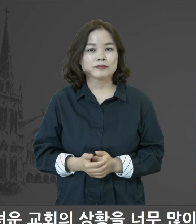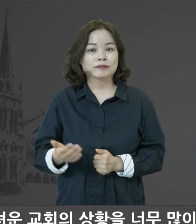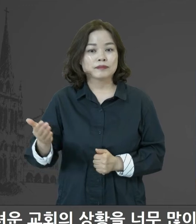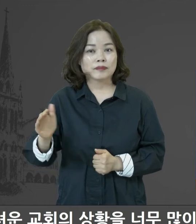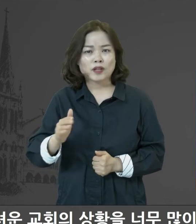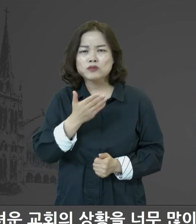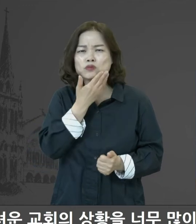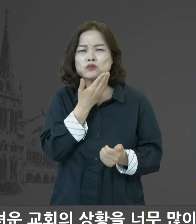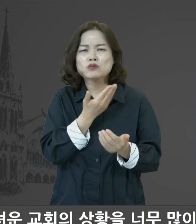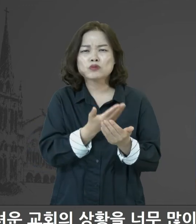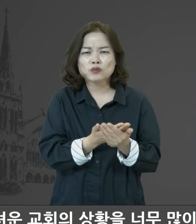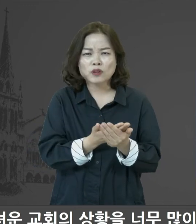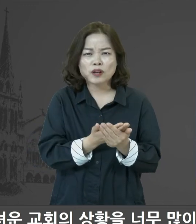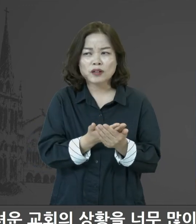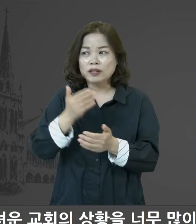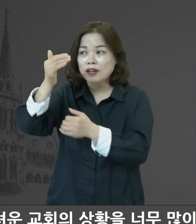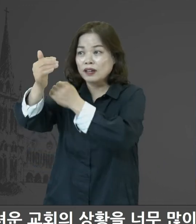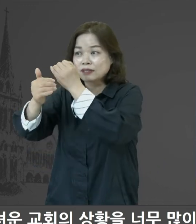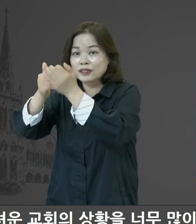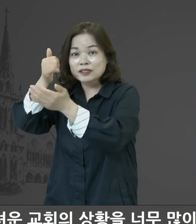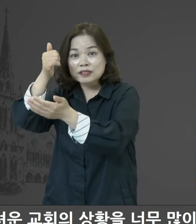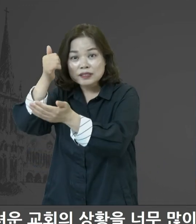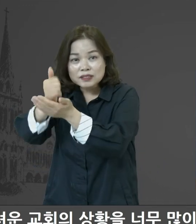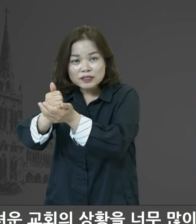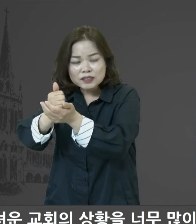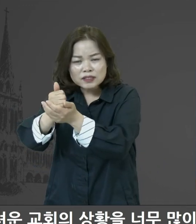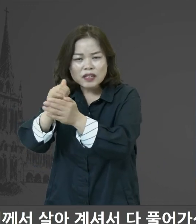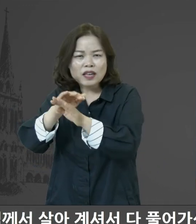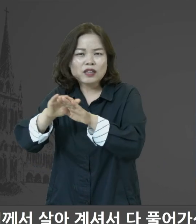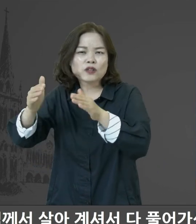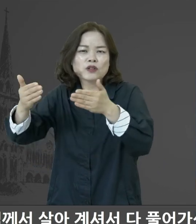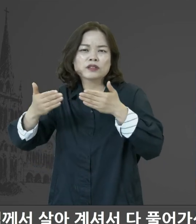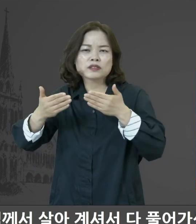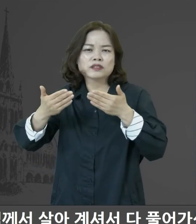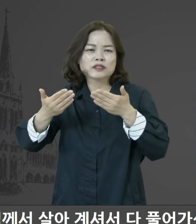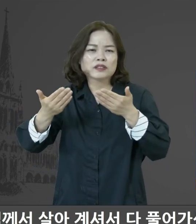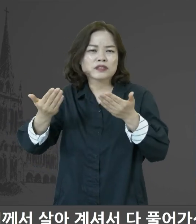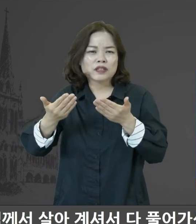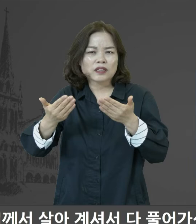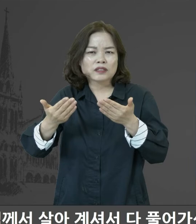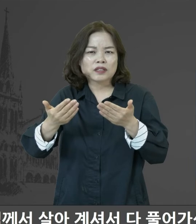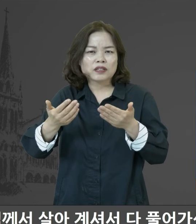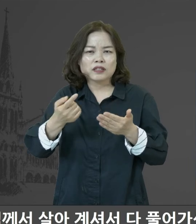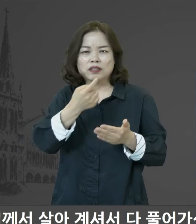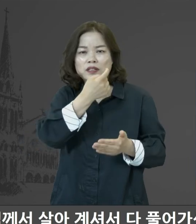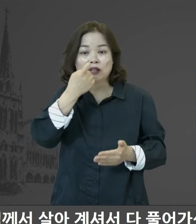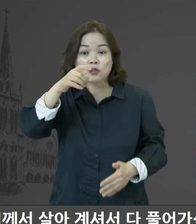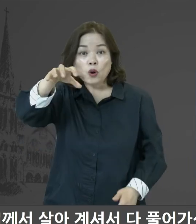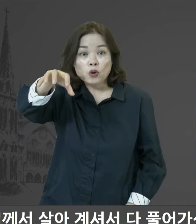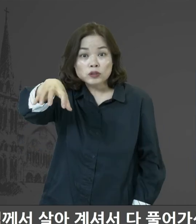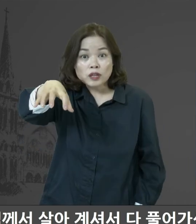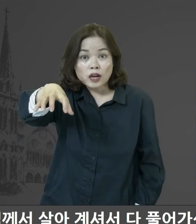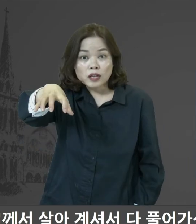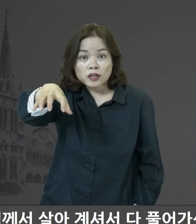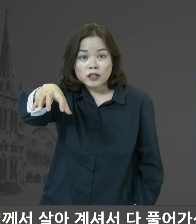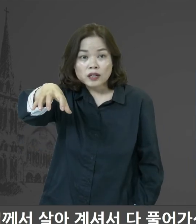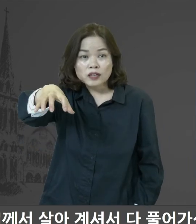그런데 중요한 것은 하나님께서 그렇게 풀어가시는 그 역사심의 현장에,